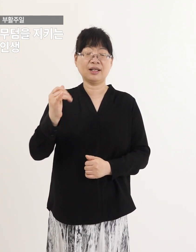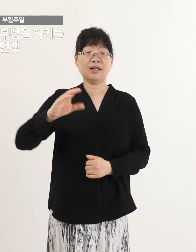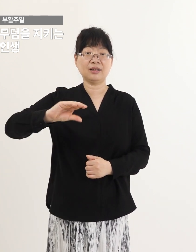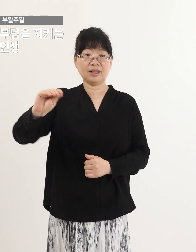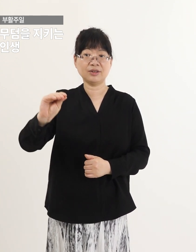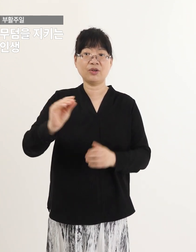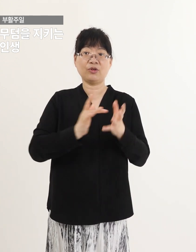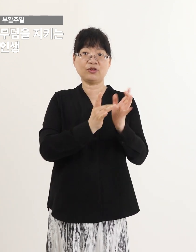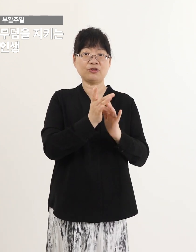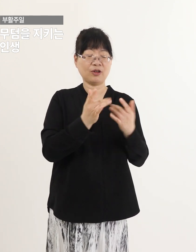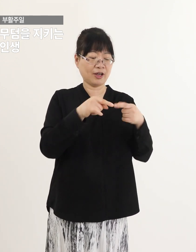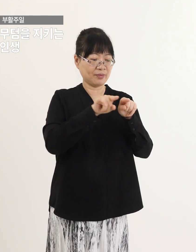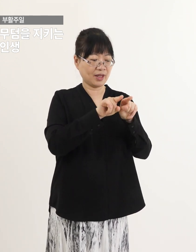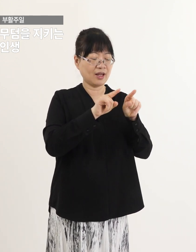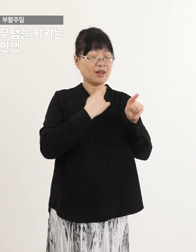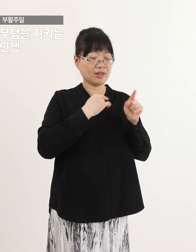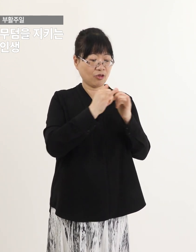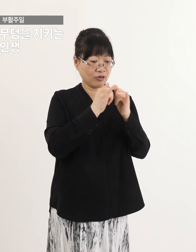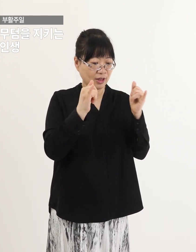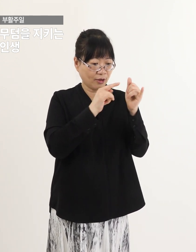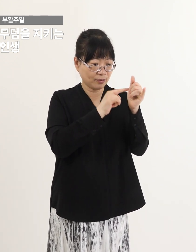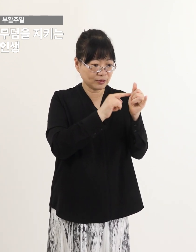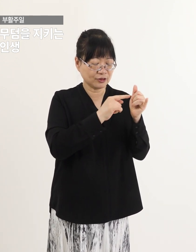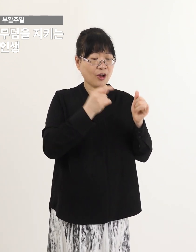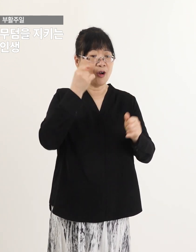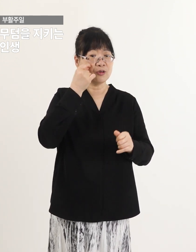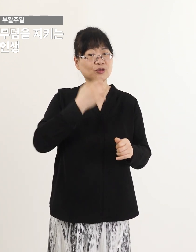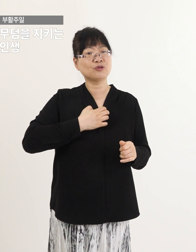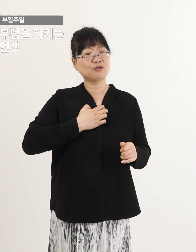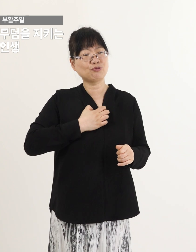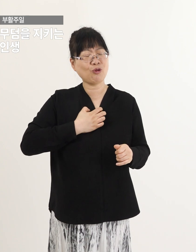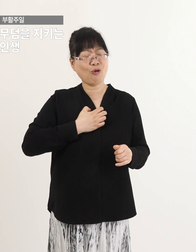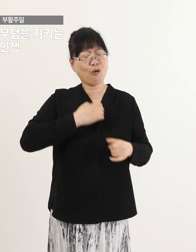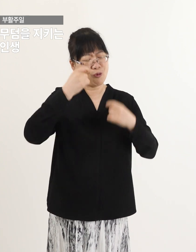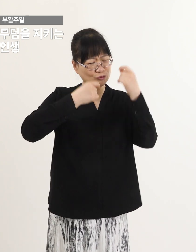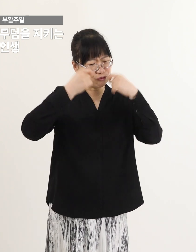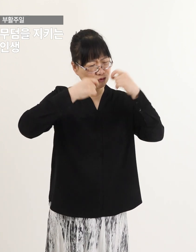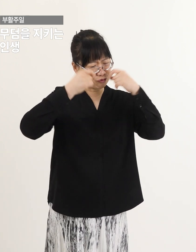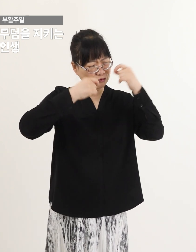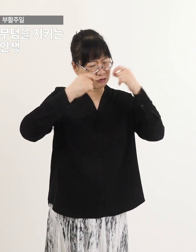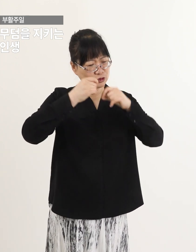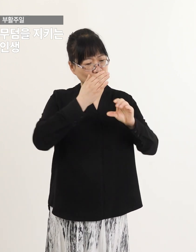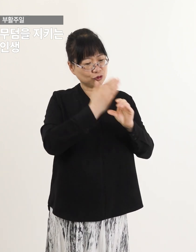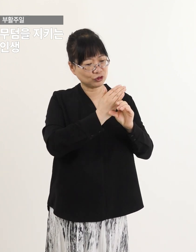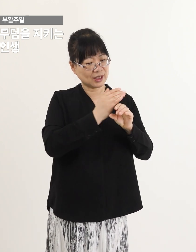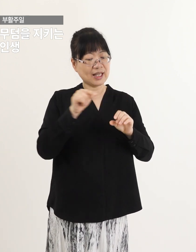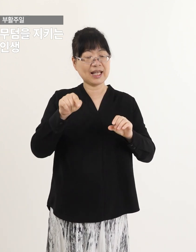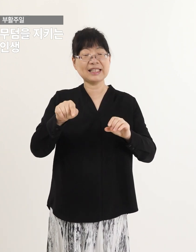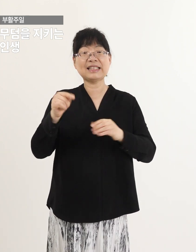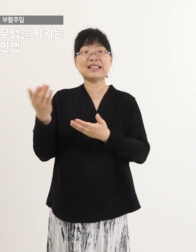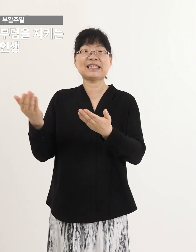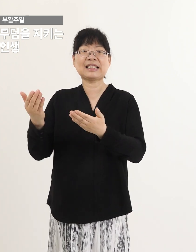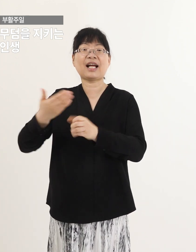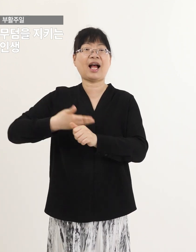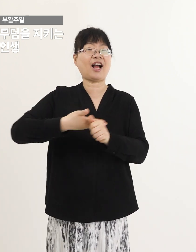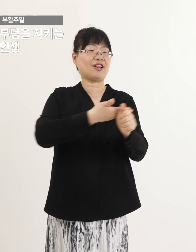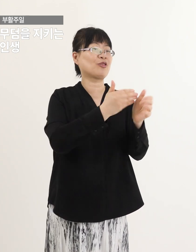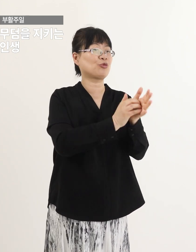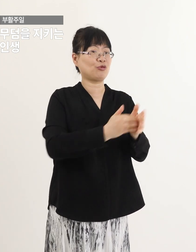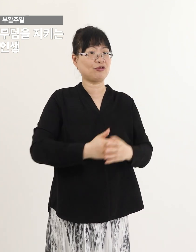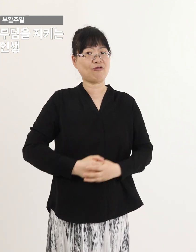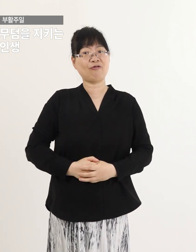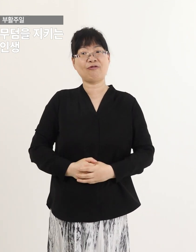예수와 함께하던 사람들이 슬퍼하며 울고 있는 중에 이 일을 알림해, 다음 절